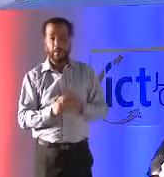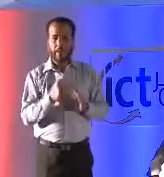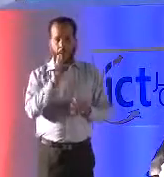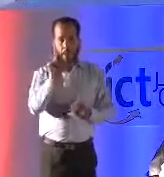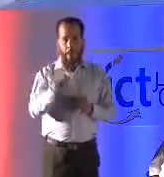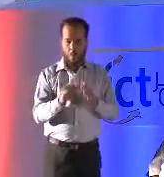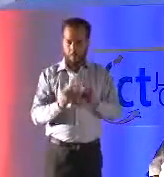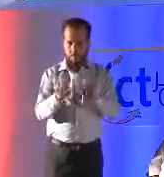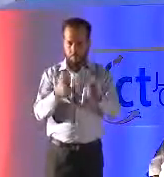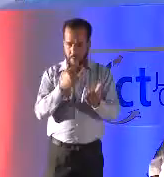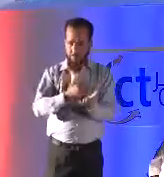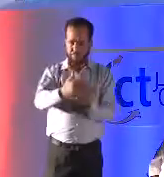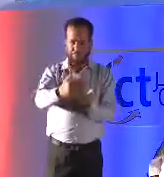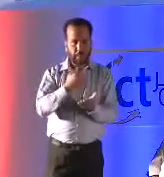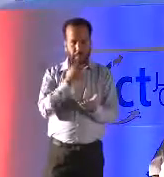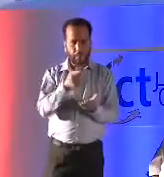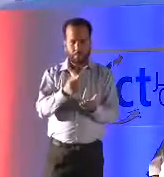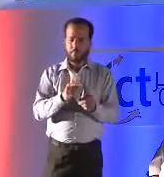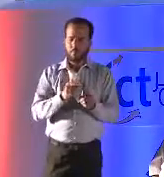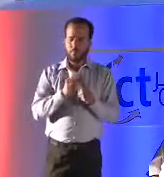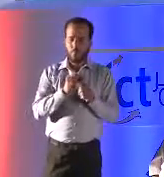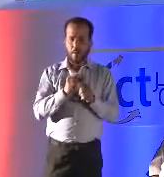ولكن بالبداية أود ربما أن